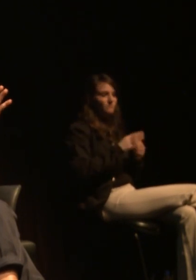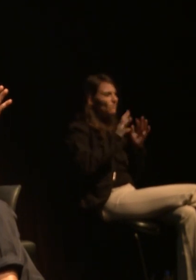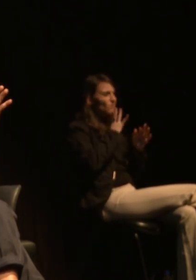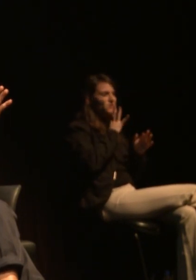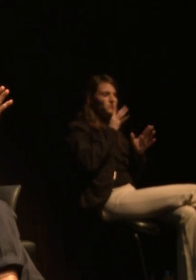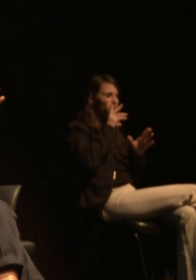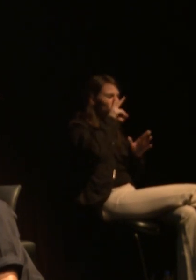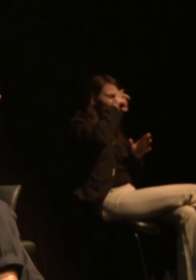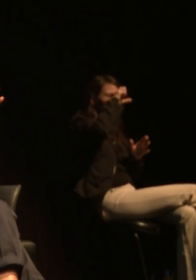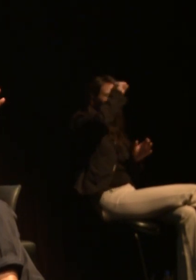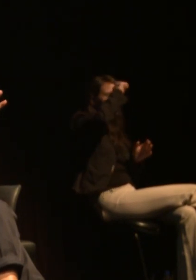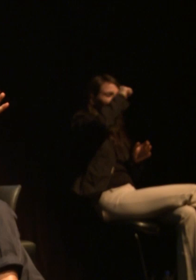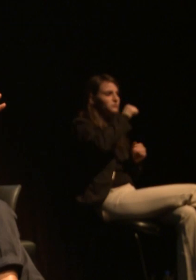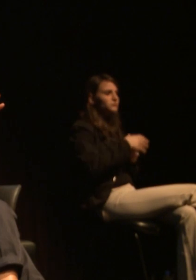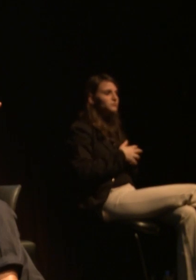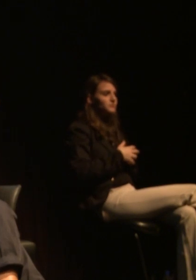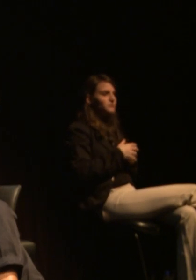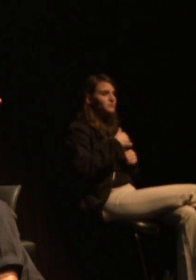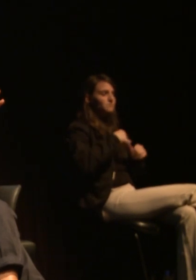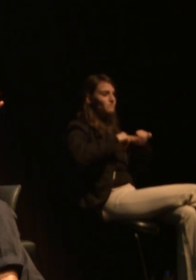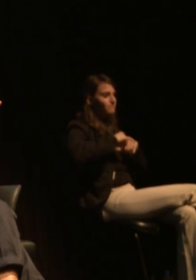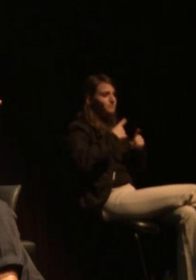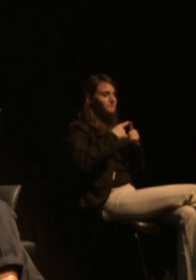tudo. E todo mundo saiu em silêncio,